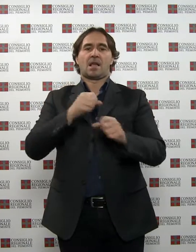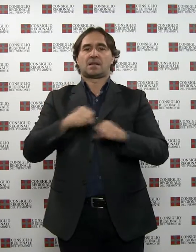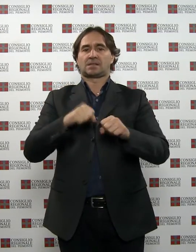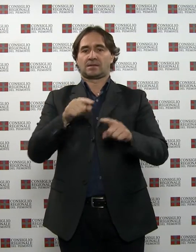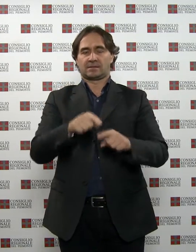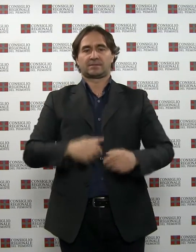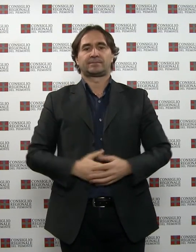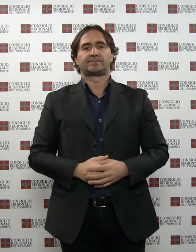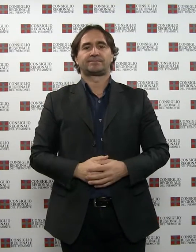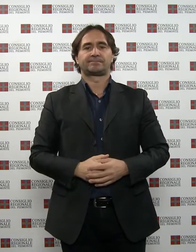In breve.